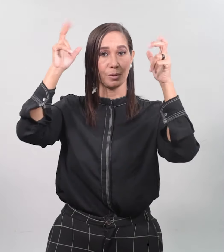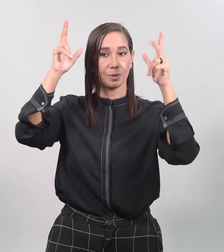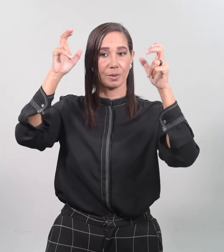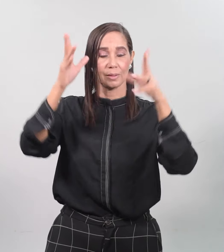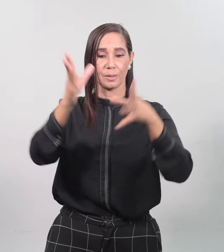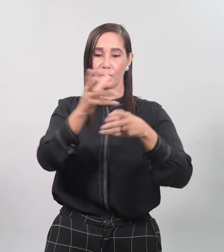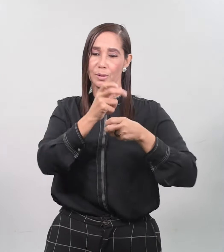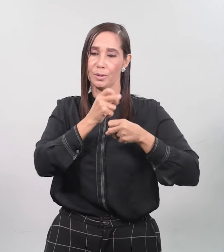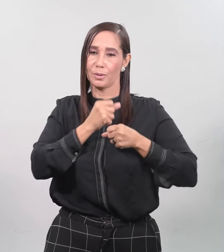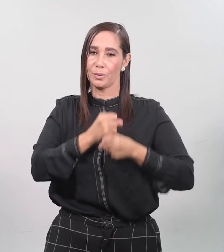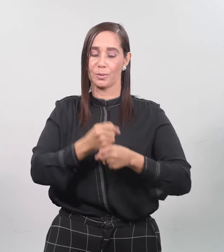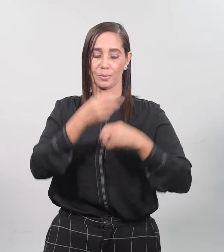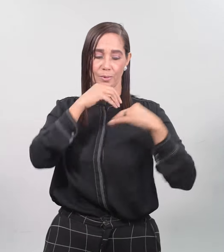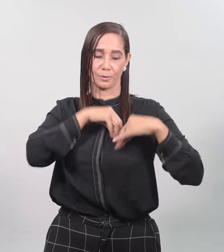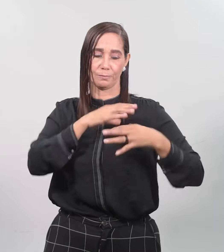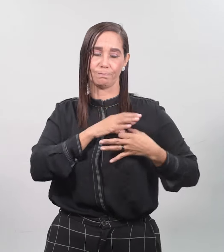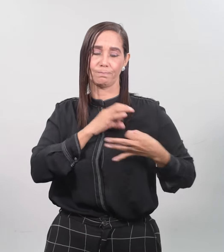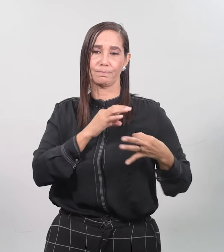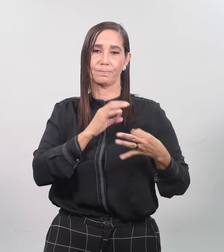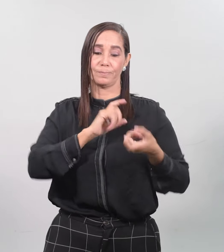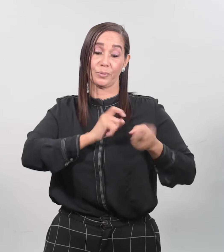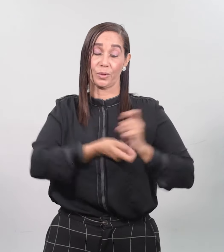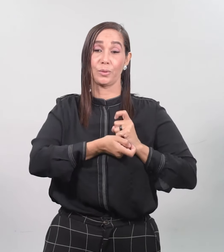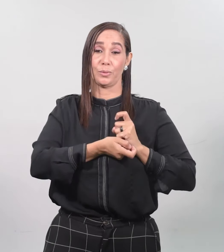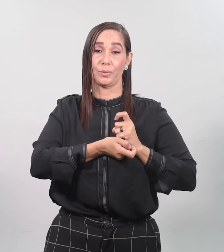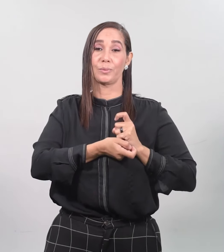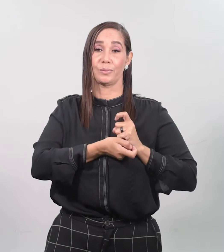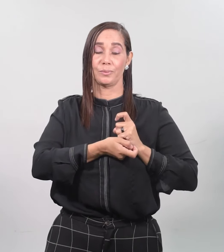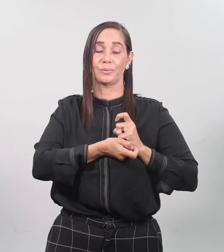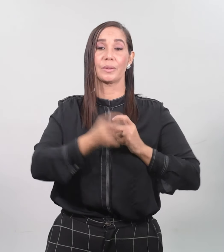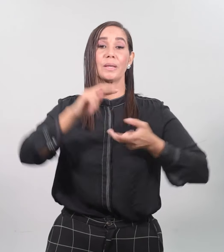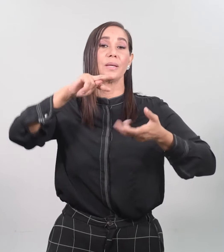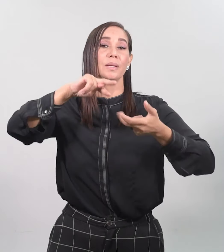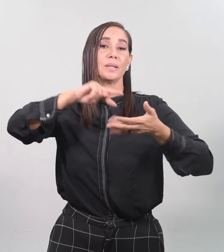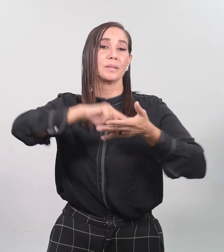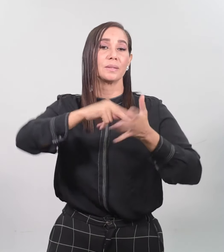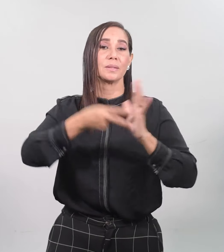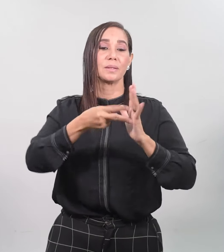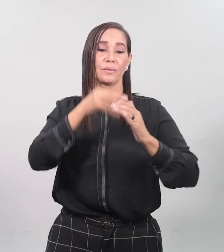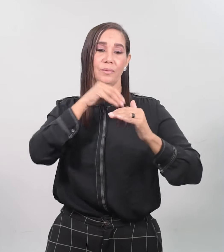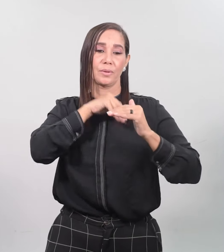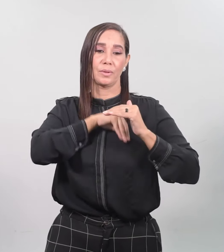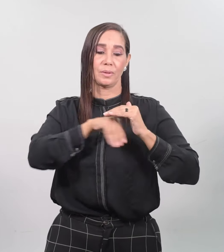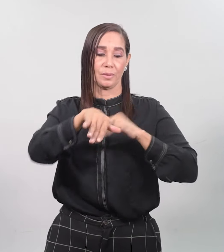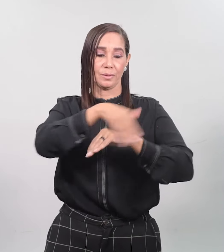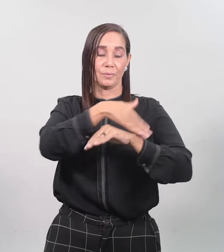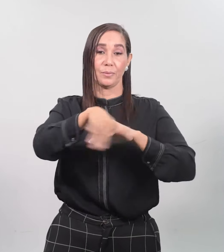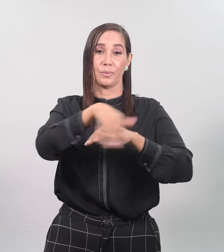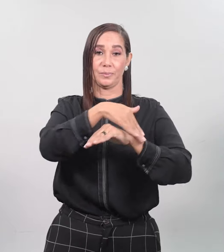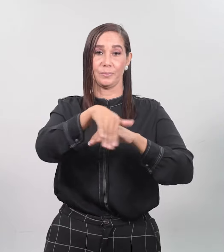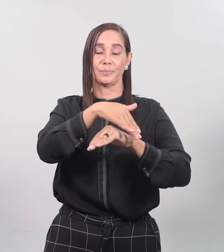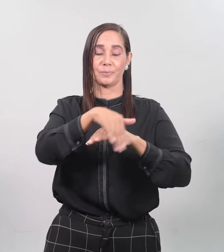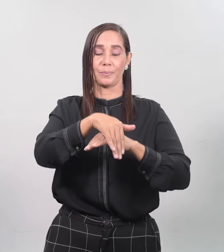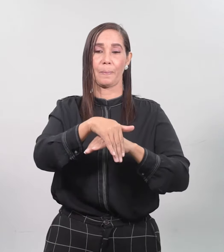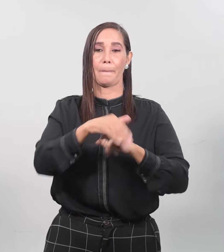lo sembrado en su corazón. Esto significa lo sembrado al borde del camino.